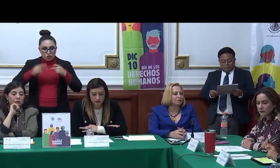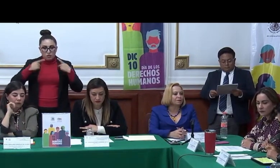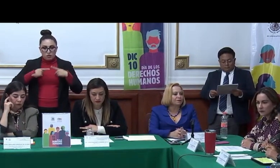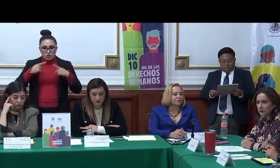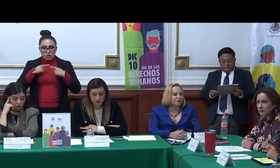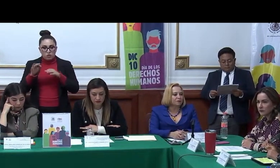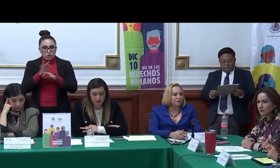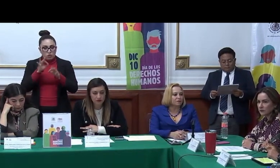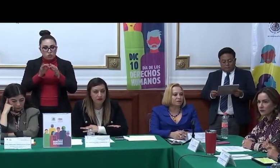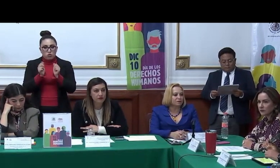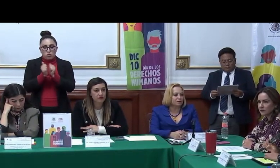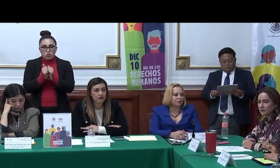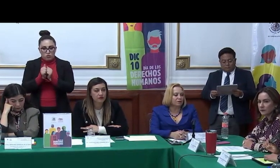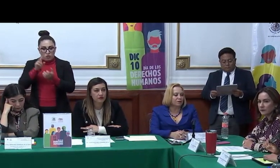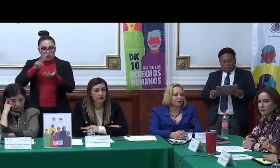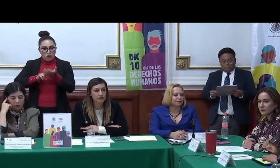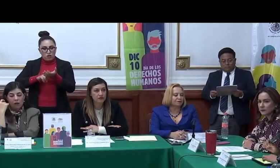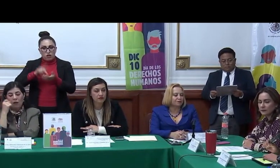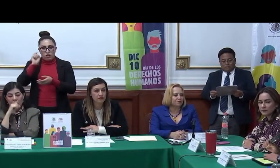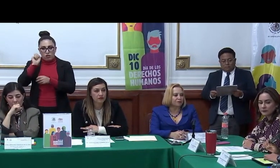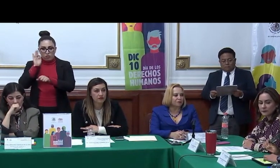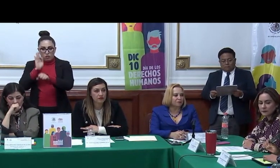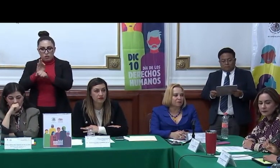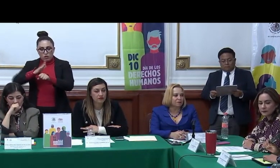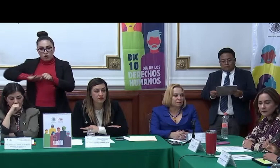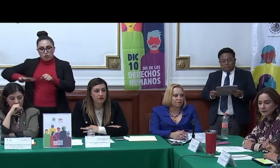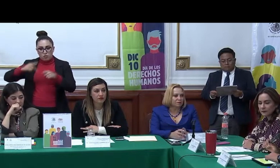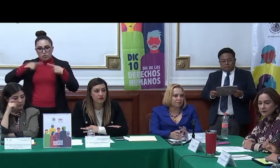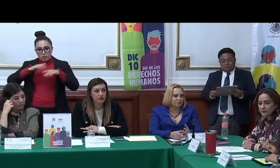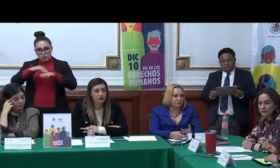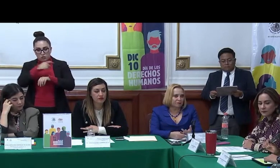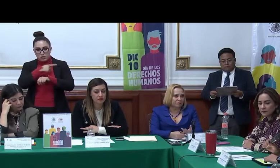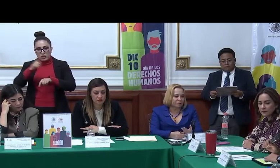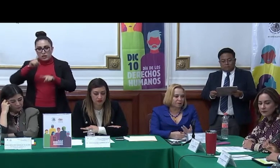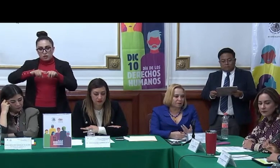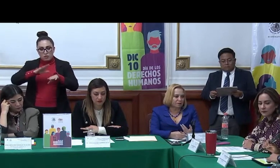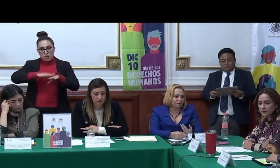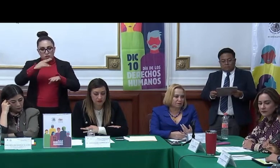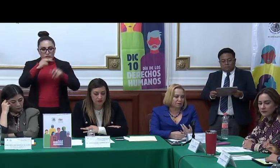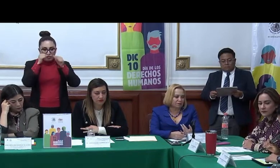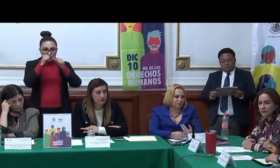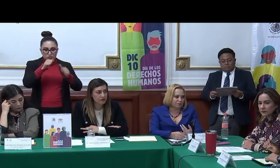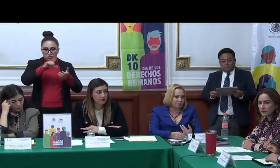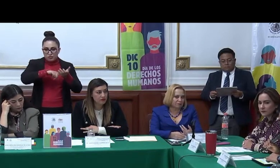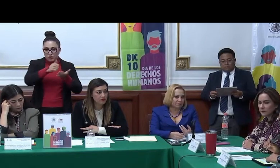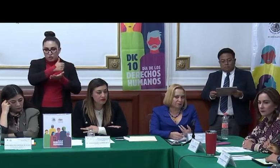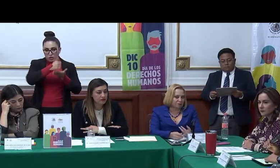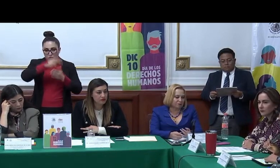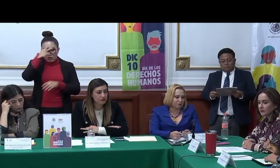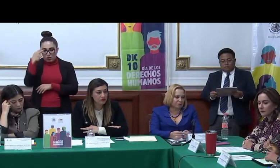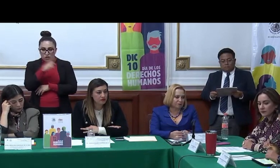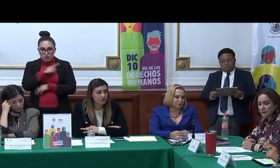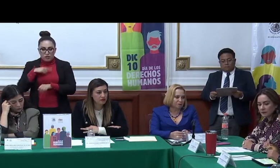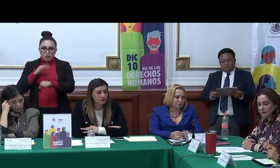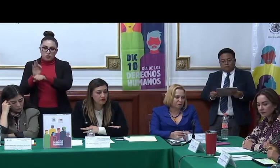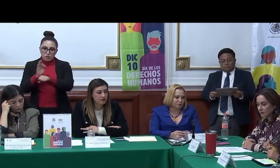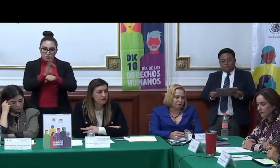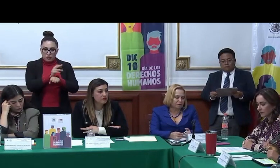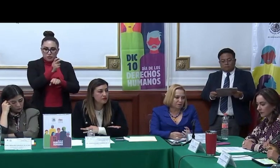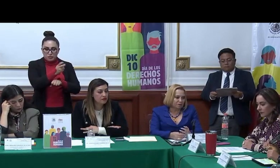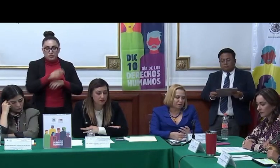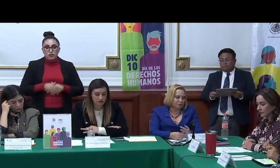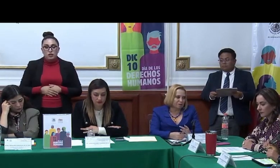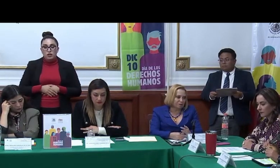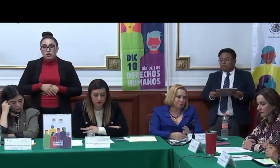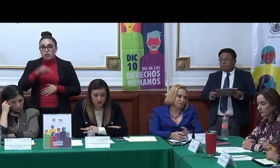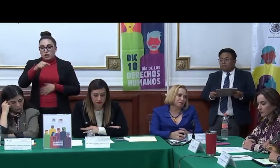alineada con los valores de justicia social, de la transformación de la vida pública de nuestra capital. En nuestra ciudad,